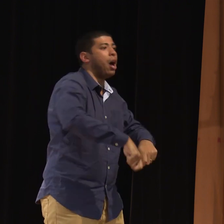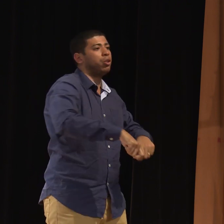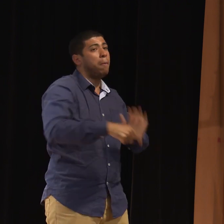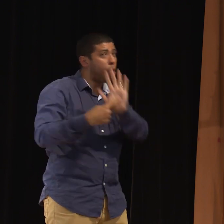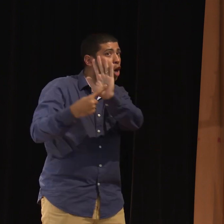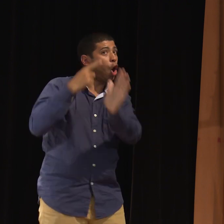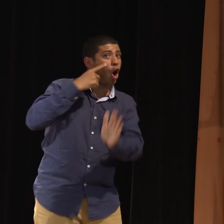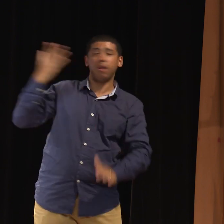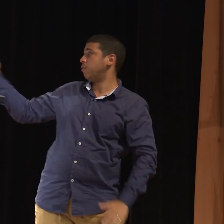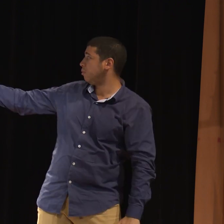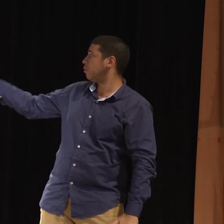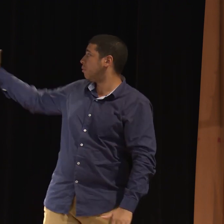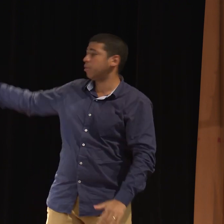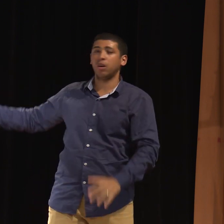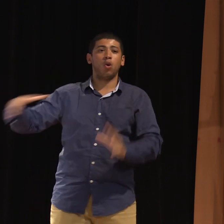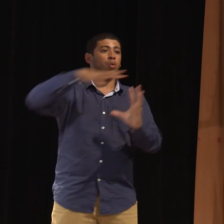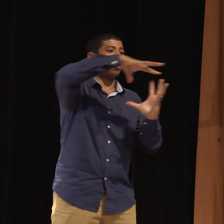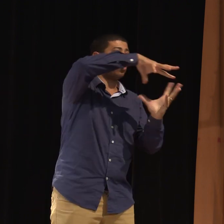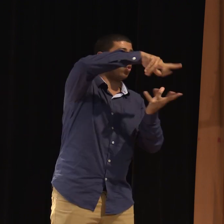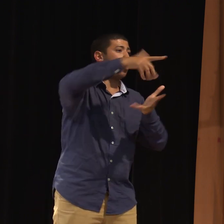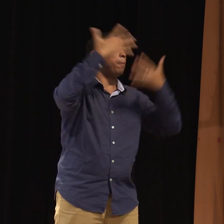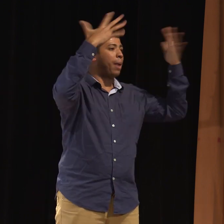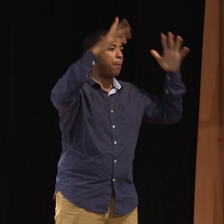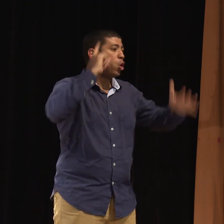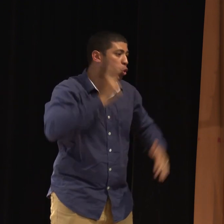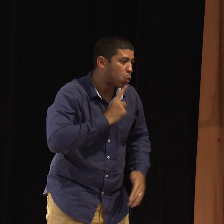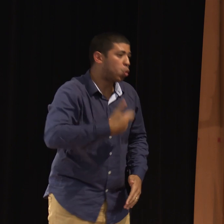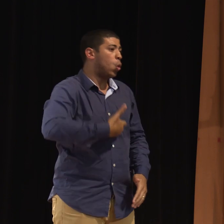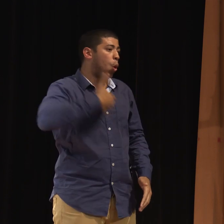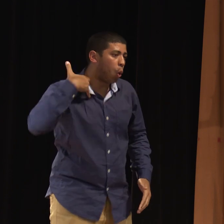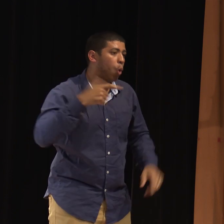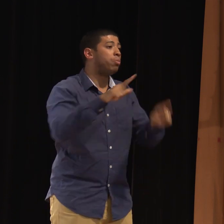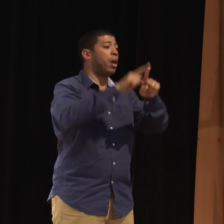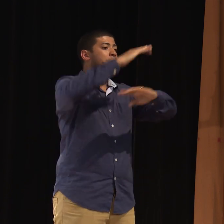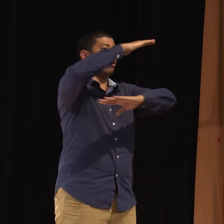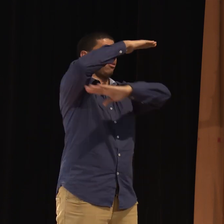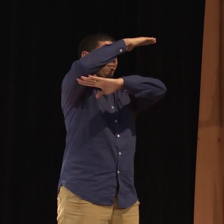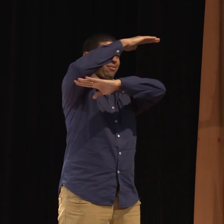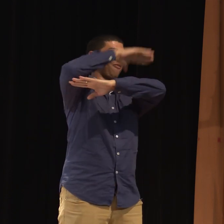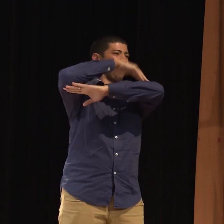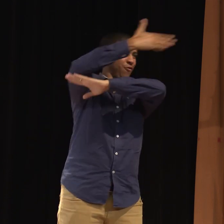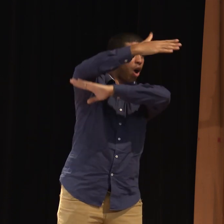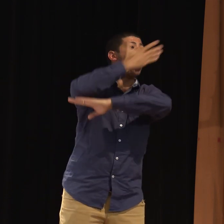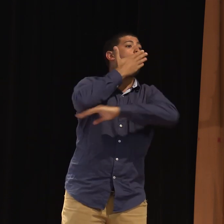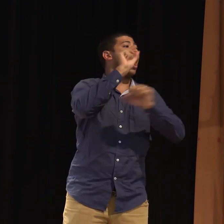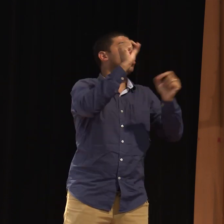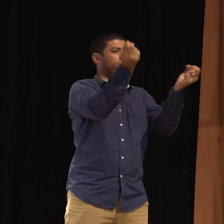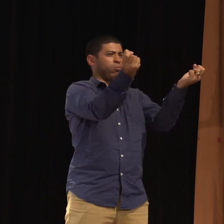e que vocês são capazes de mostrar, olha só, essa data, o mundo, parabéns para o Orgulho Surdo, lá no Museu da Manhã, do lado